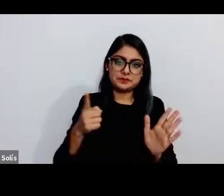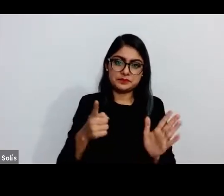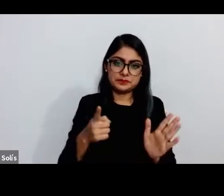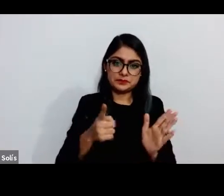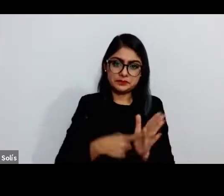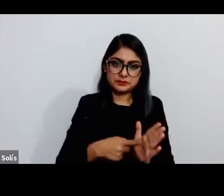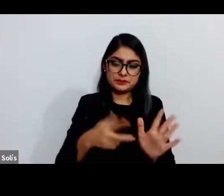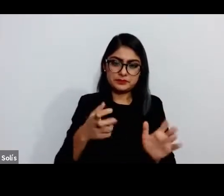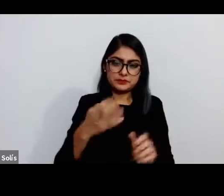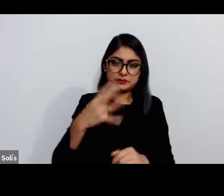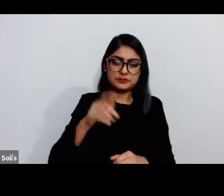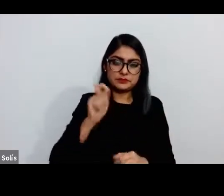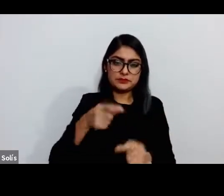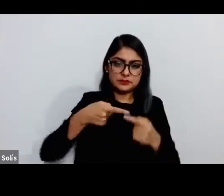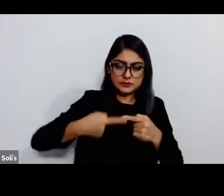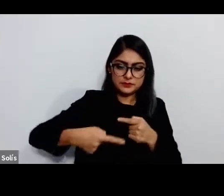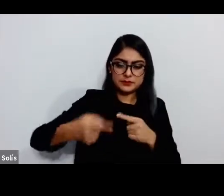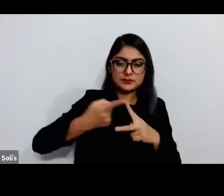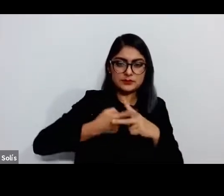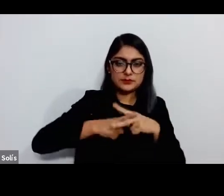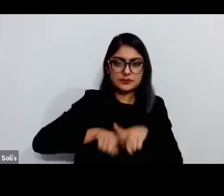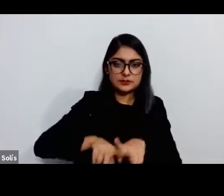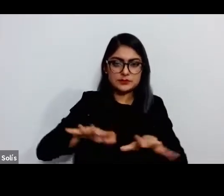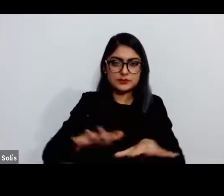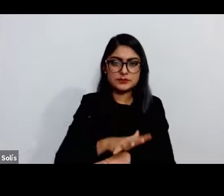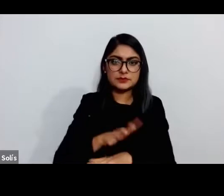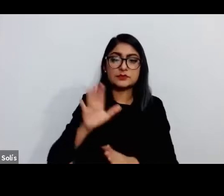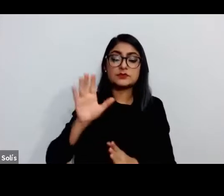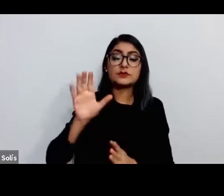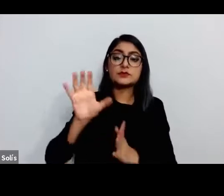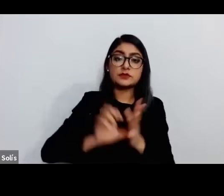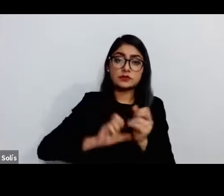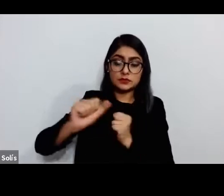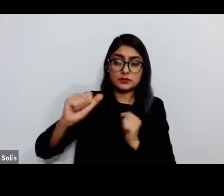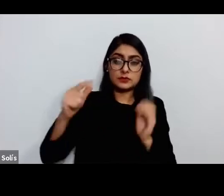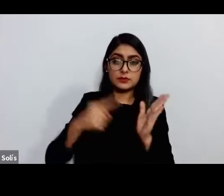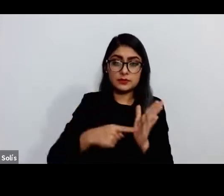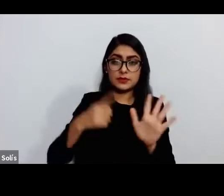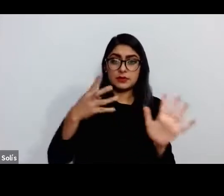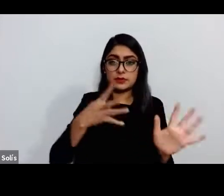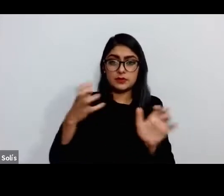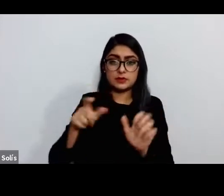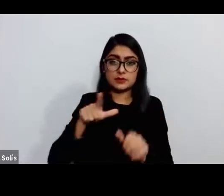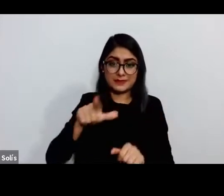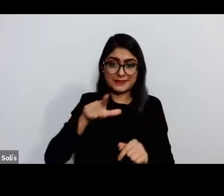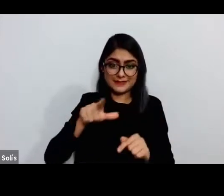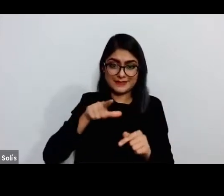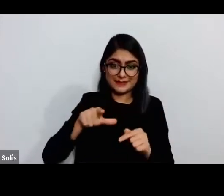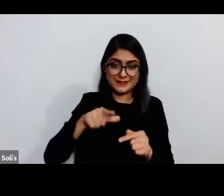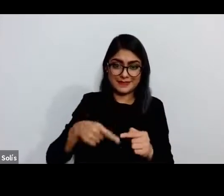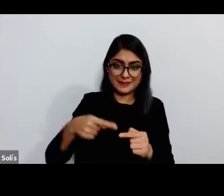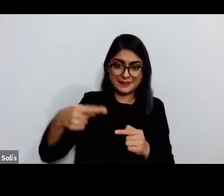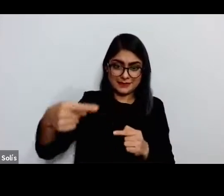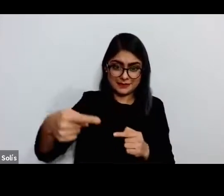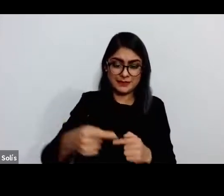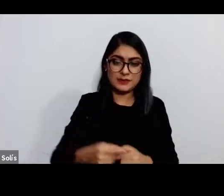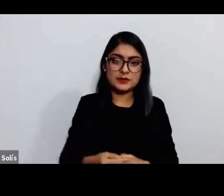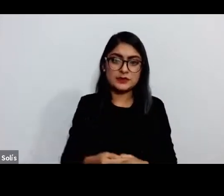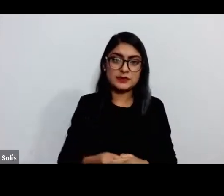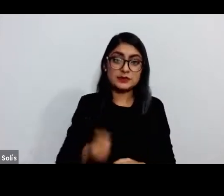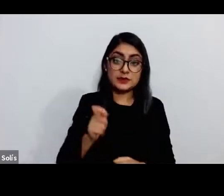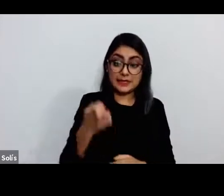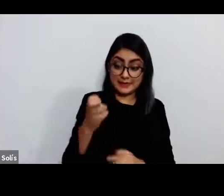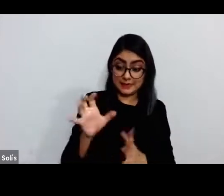reflejo muy importante en nuestra Constitución de 1917, ¿no? Obviamente la Constitución de 1917 no se